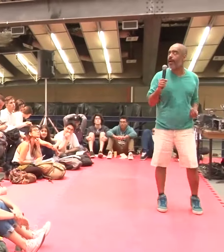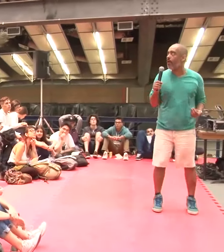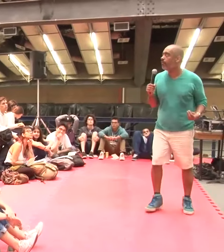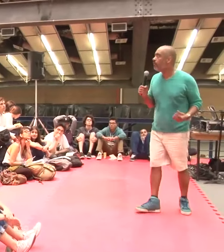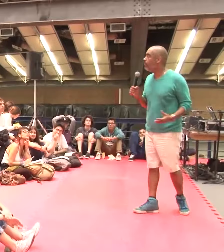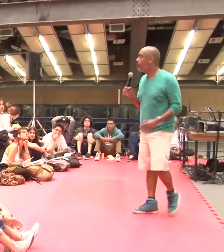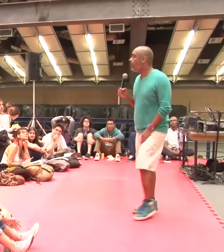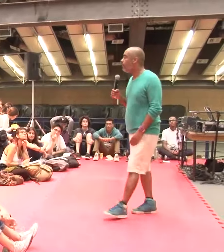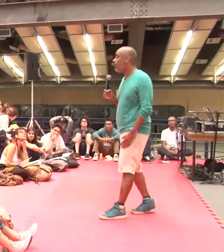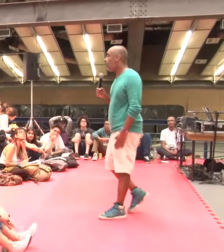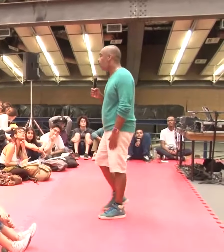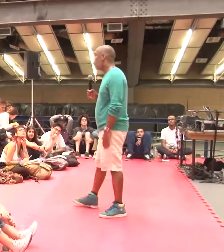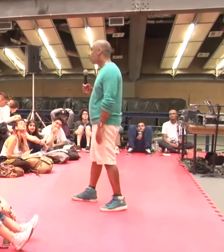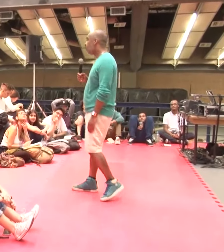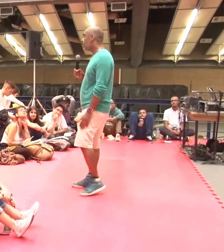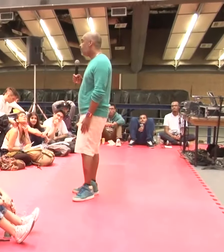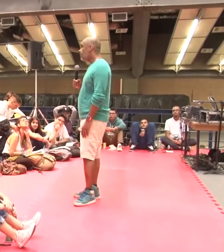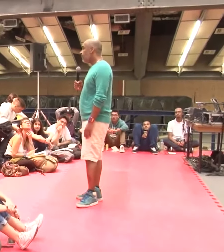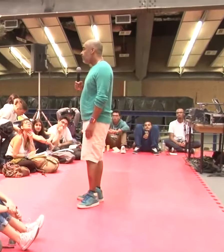romance romântico, Carol